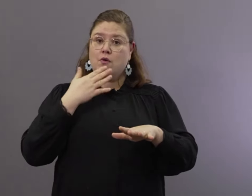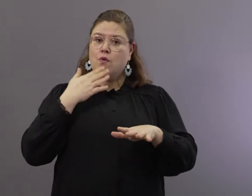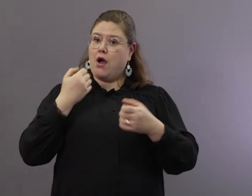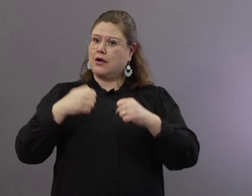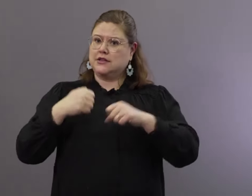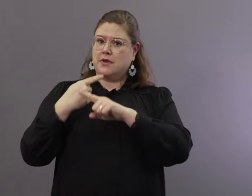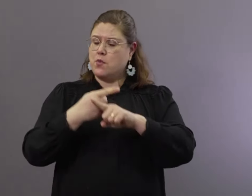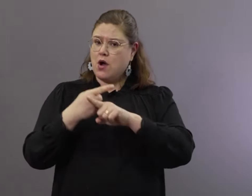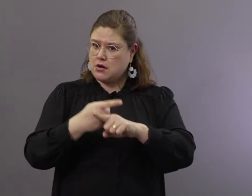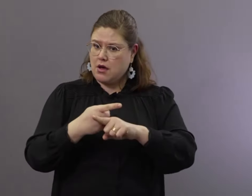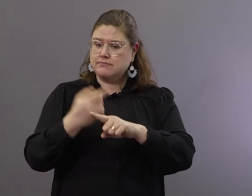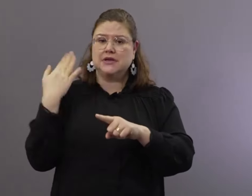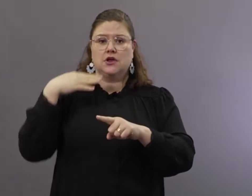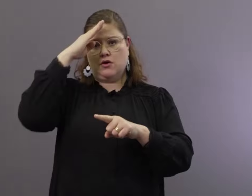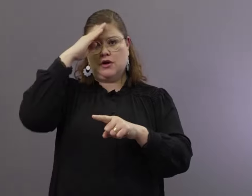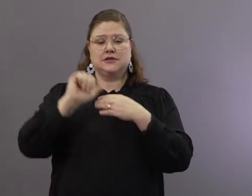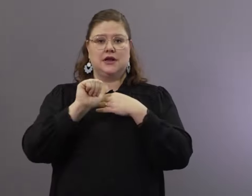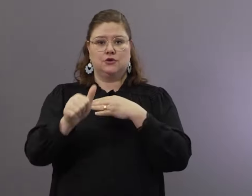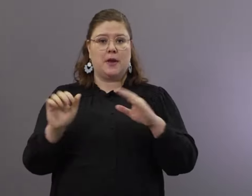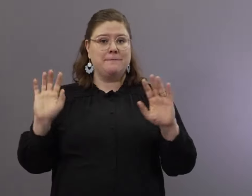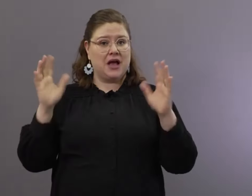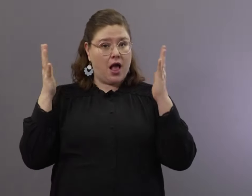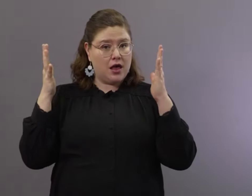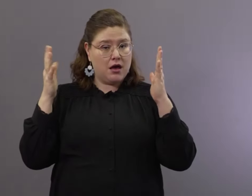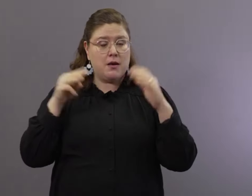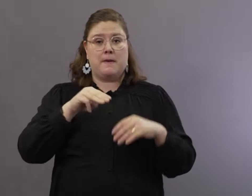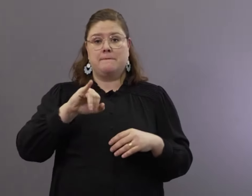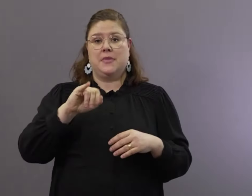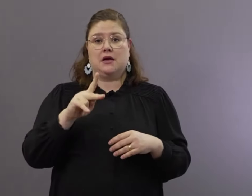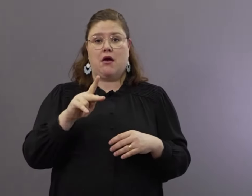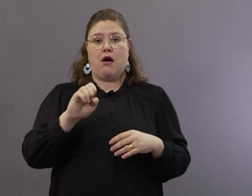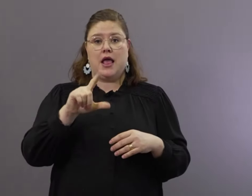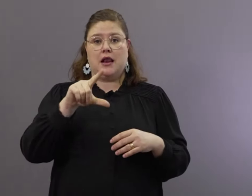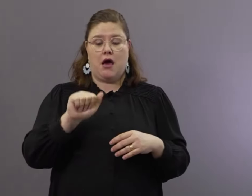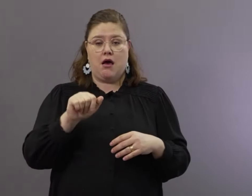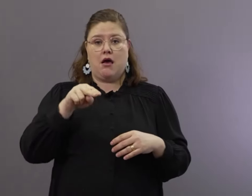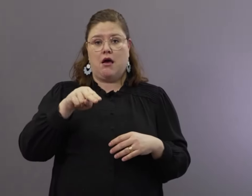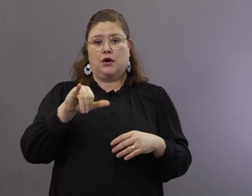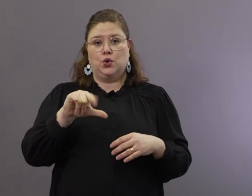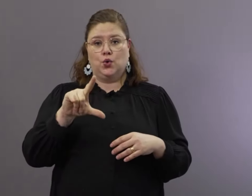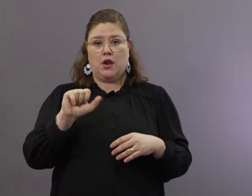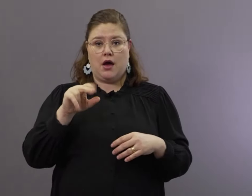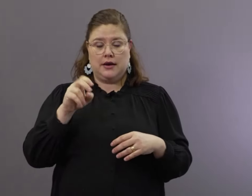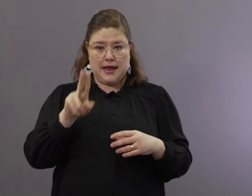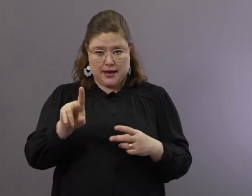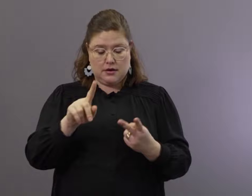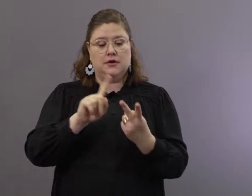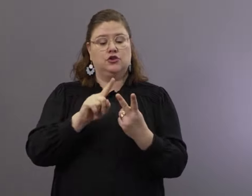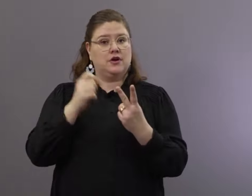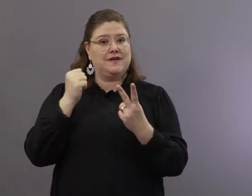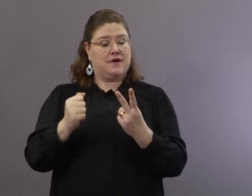silloinen kansanedustaja Mikaela Nylander ja tietenkin vahvimpana vaikuttajana oli